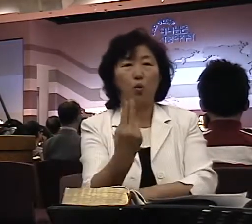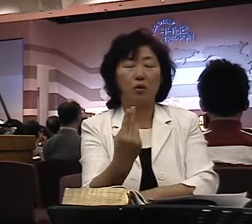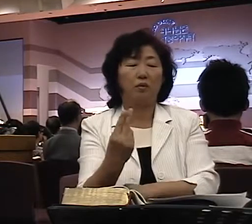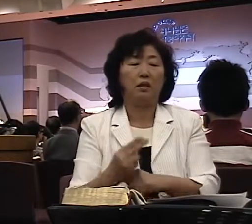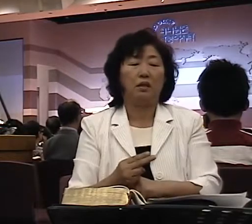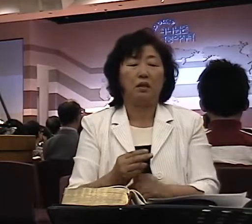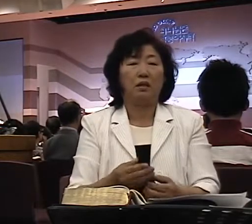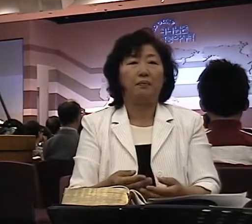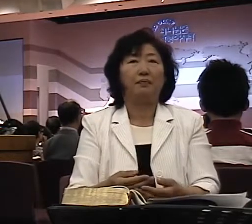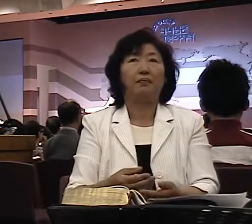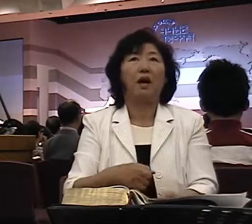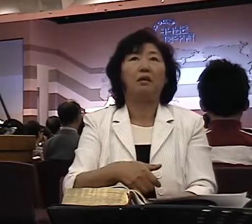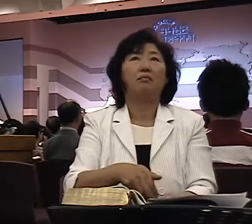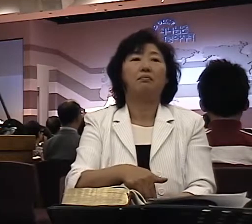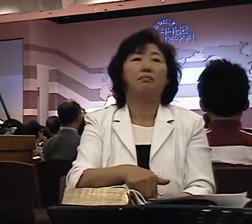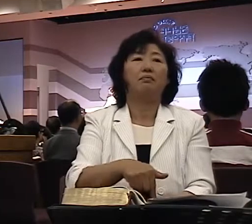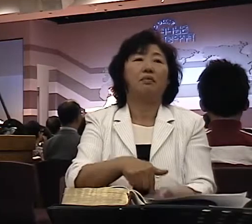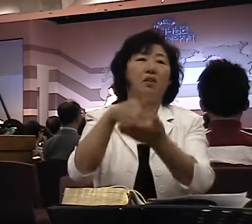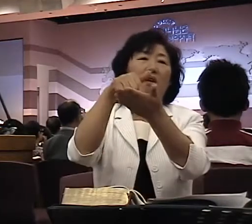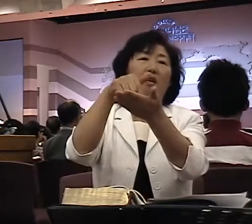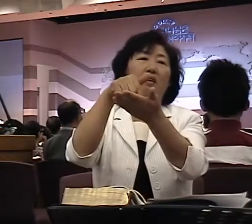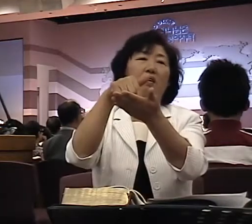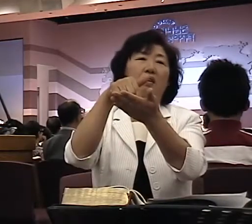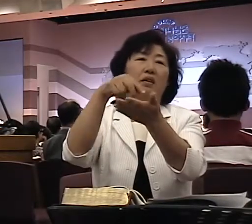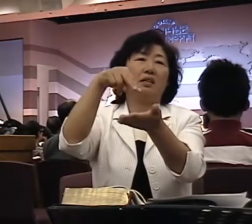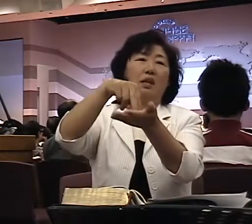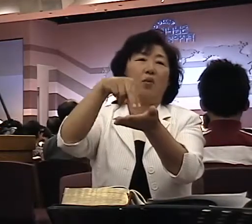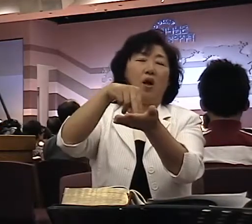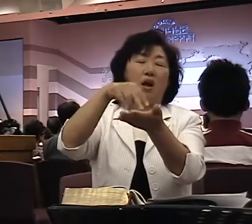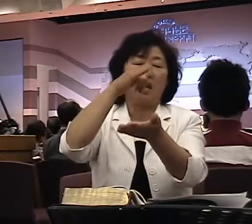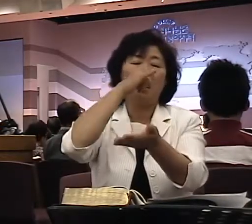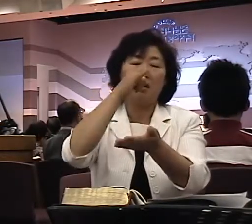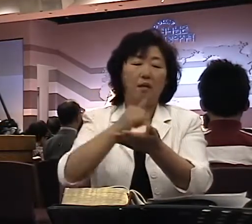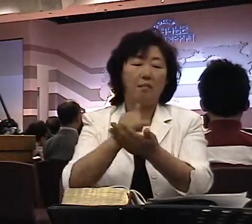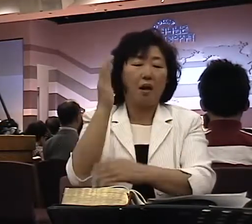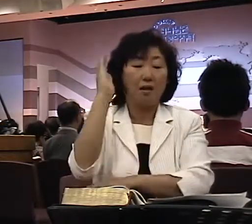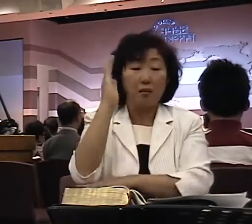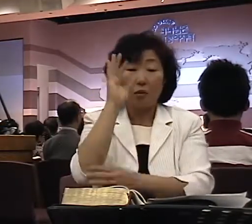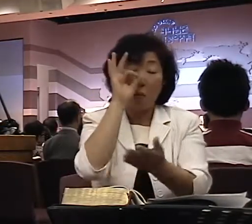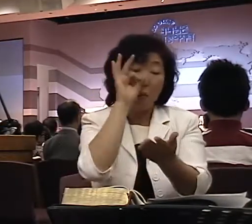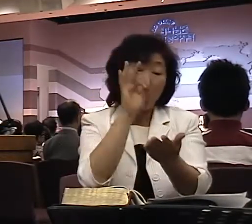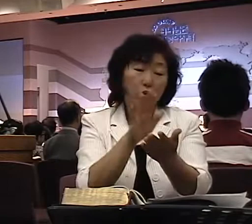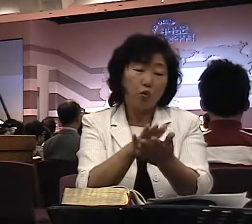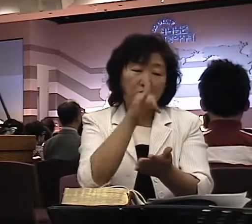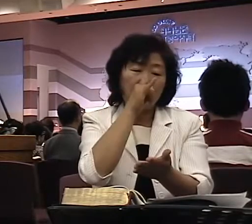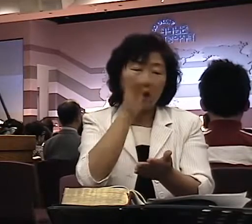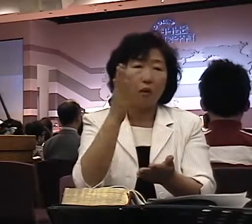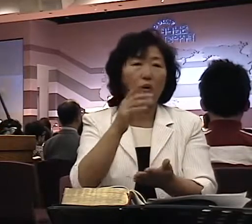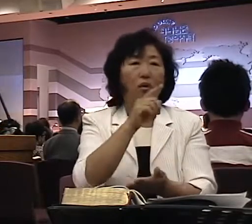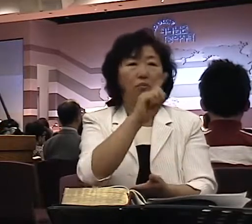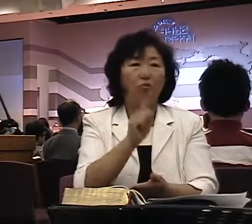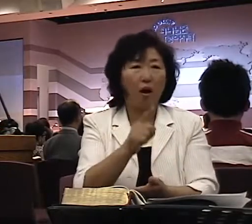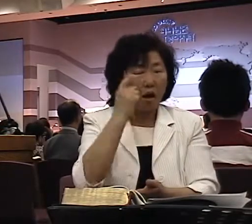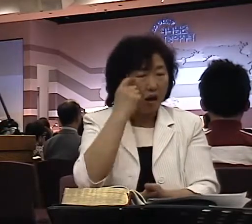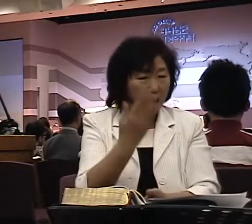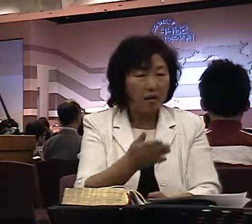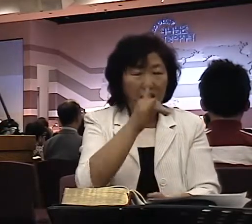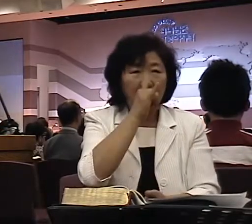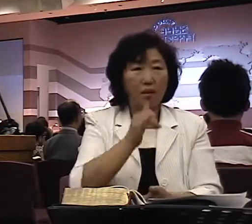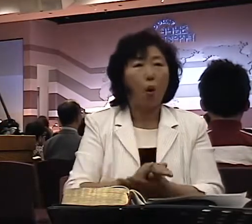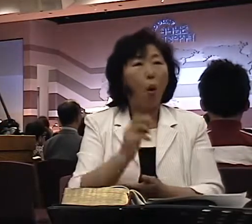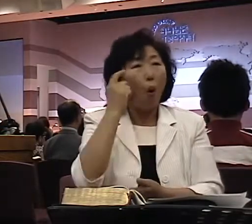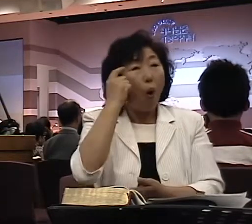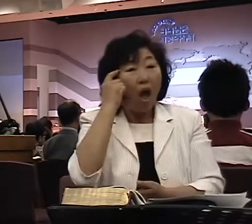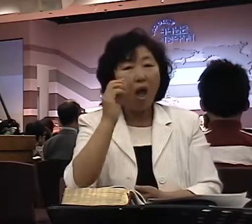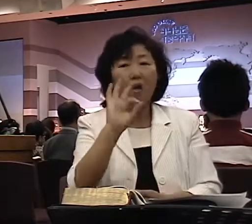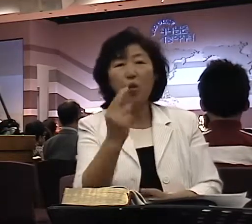모습을 우리는 말씀에서 볼 수 있어야 합니다. 그리고 물을 수 있어야 합니다. 왜 요셉인가?